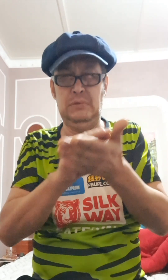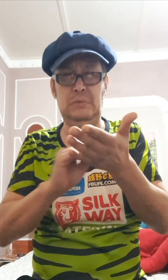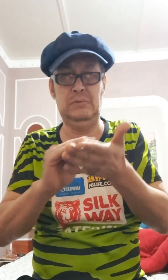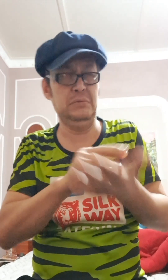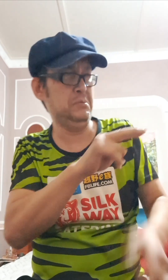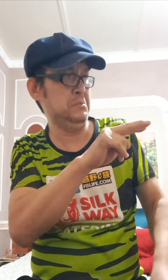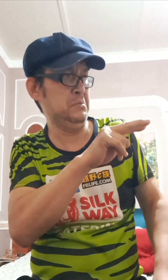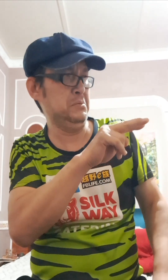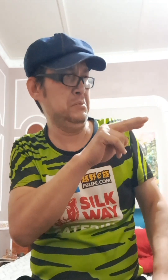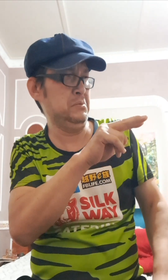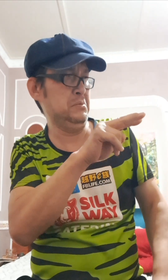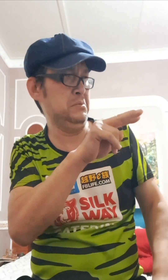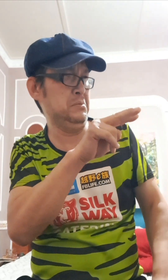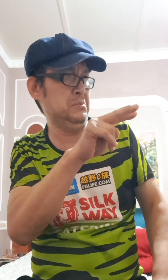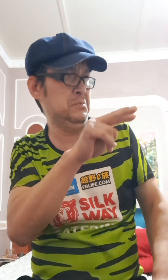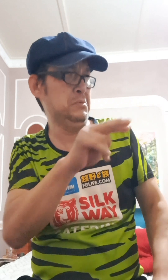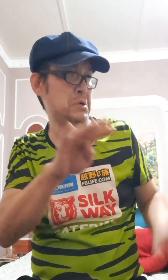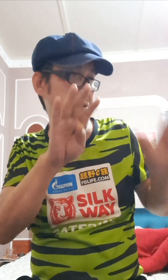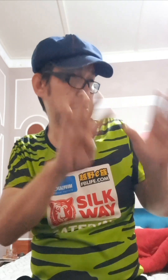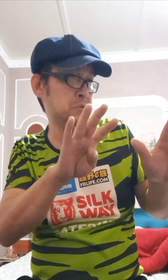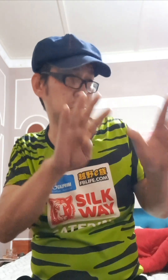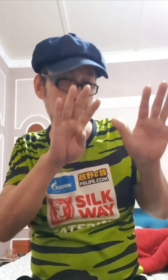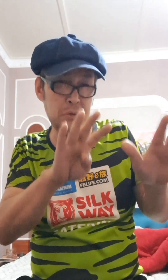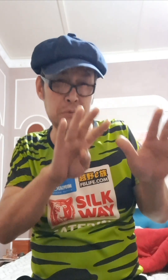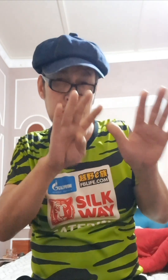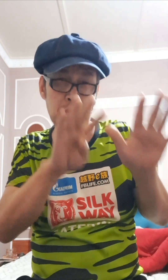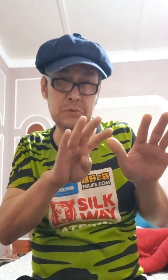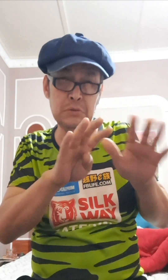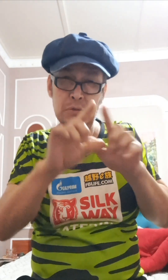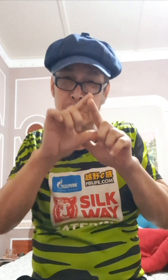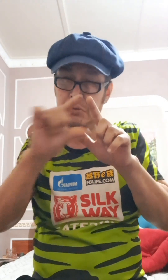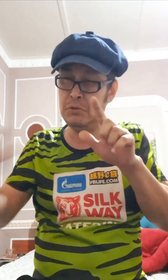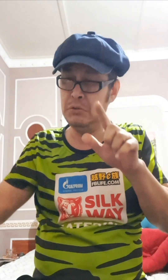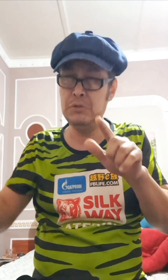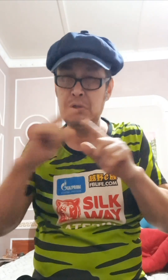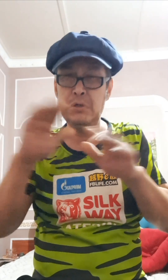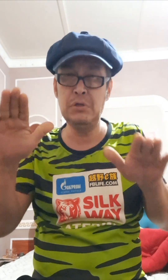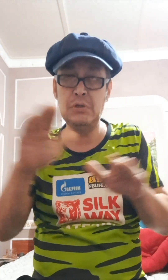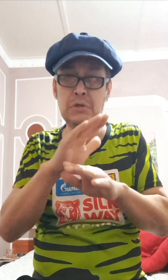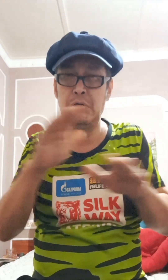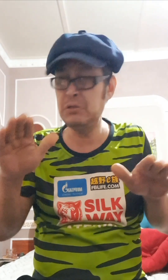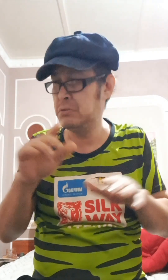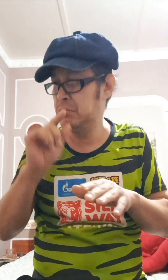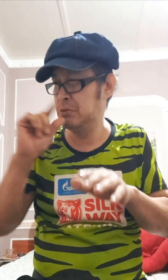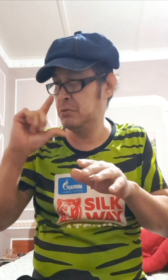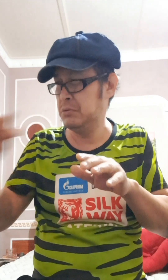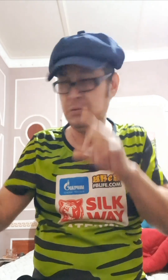debe ser maíz. En el caso de Maker's Mark, el maíz constituye el 70%. En la planta,